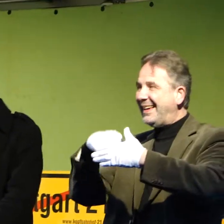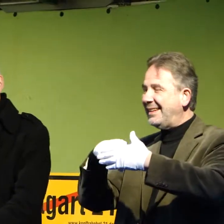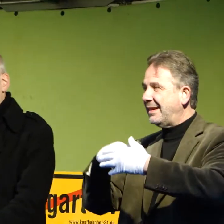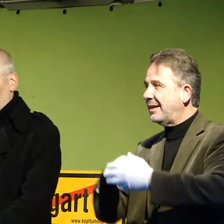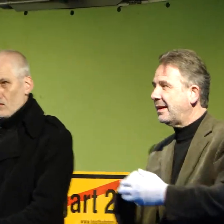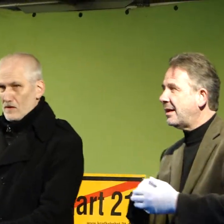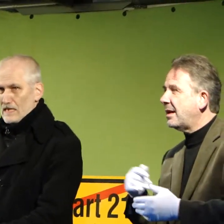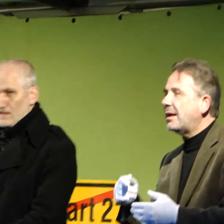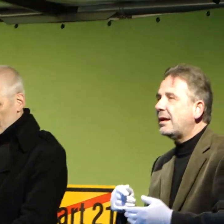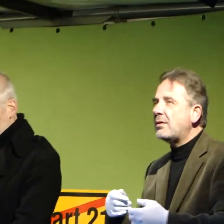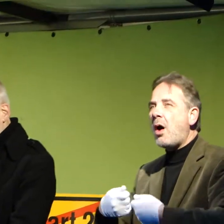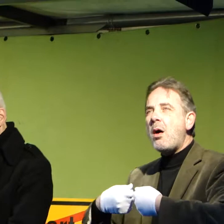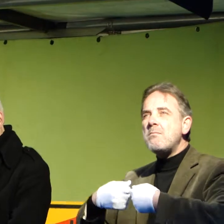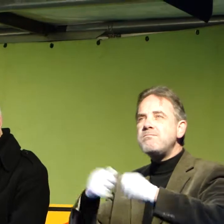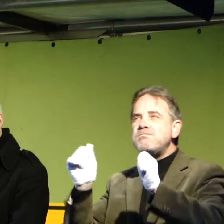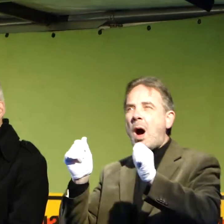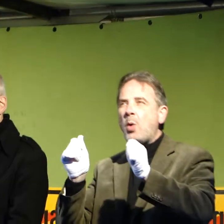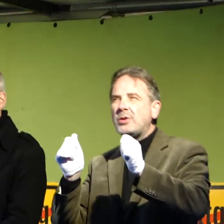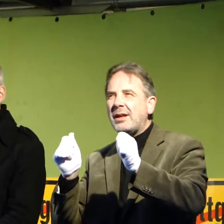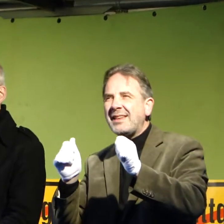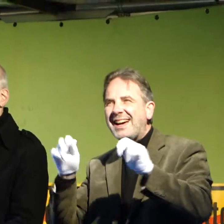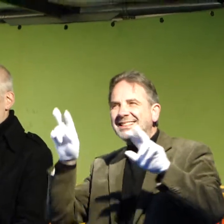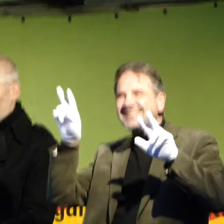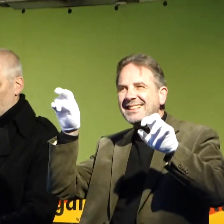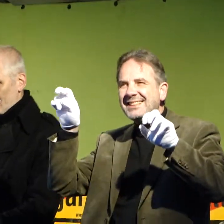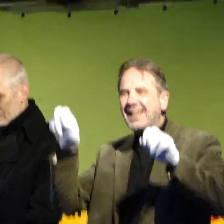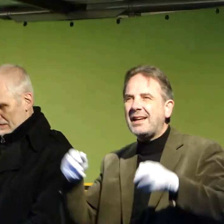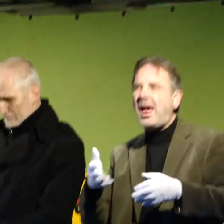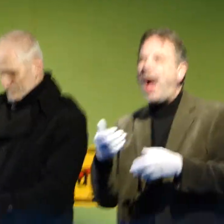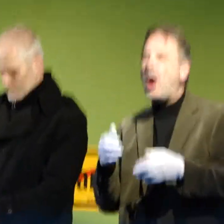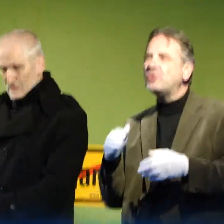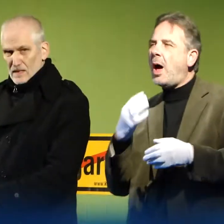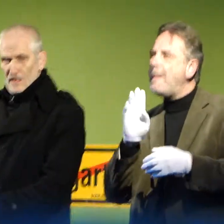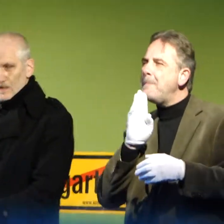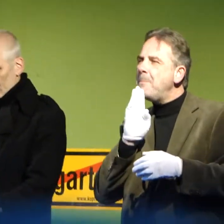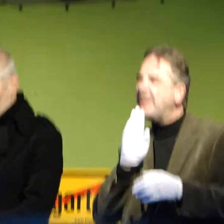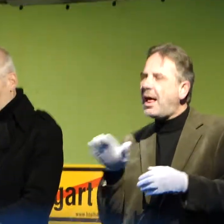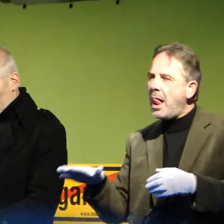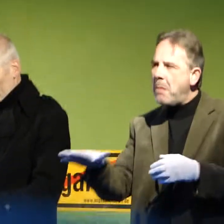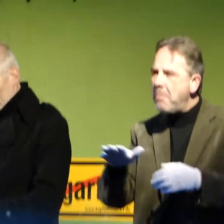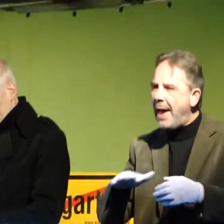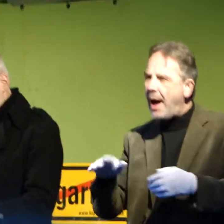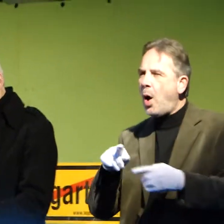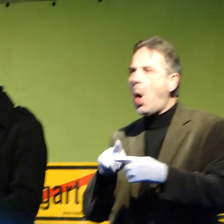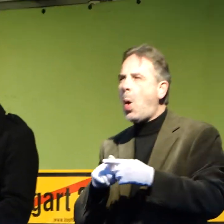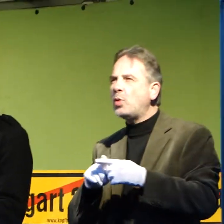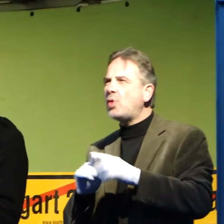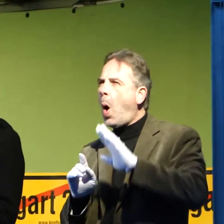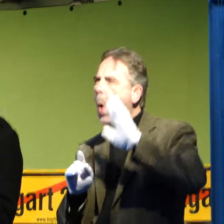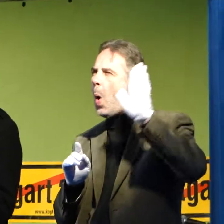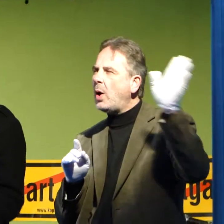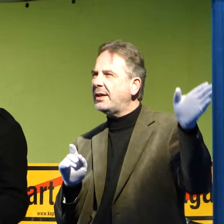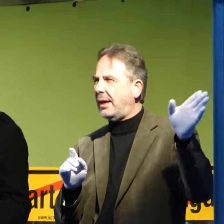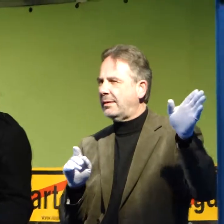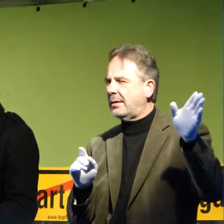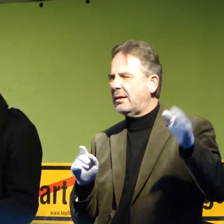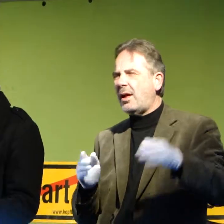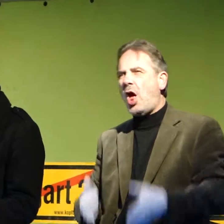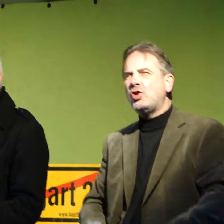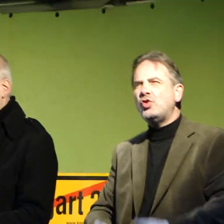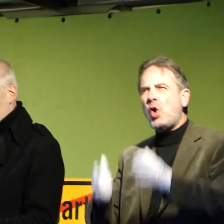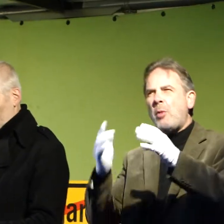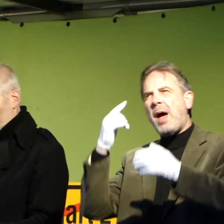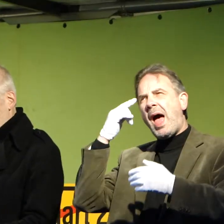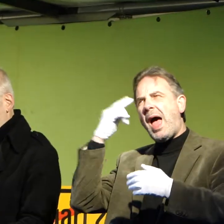Mittelmeer und im Orient zitieren, die Gonatz bereist hatte. Der Turm ist eine Erinnerung an